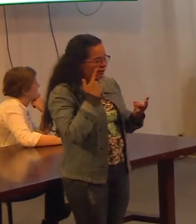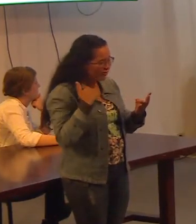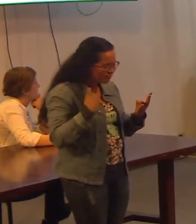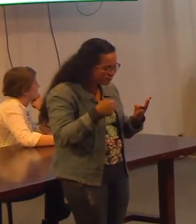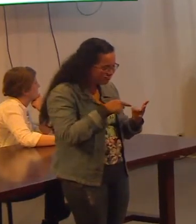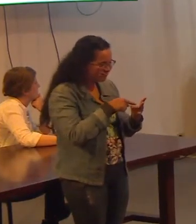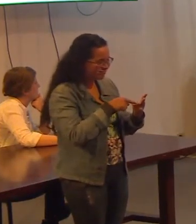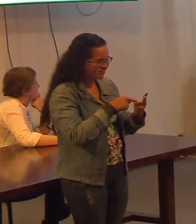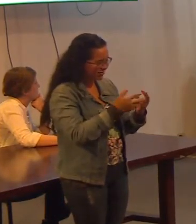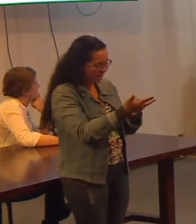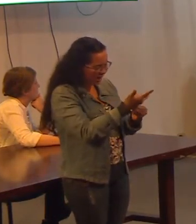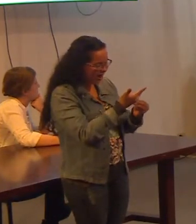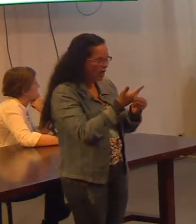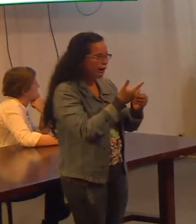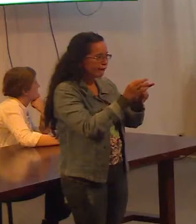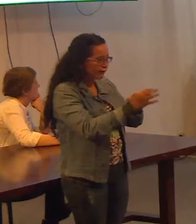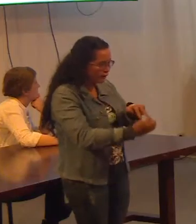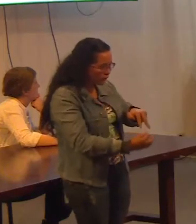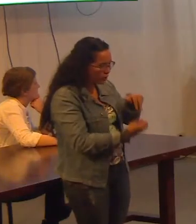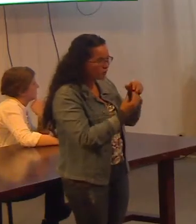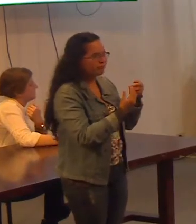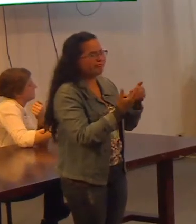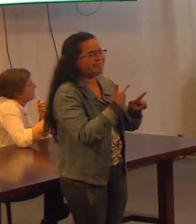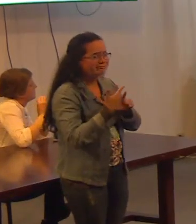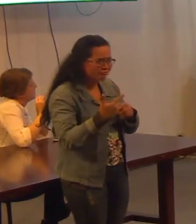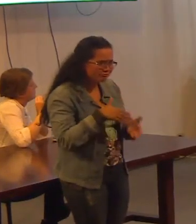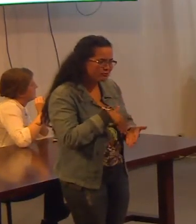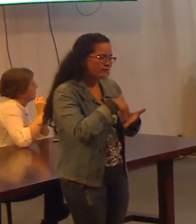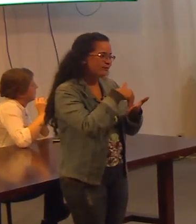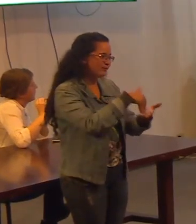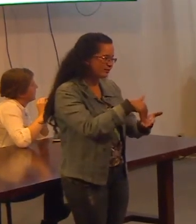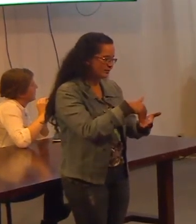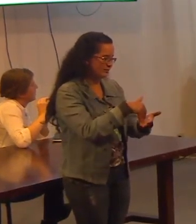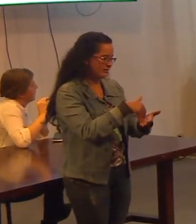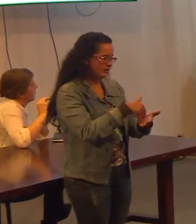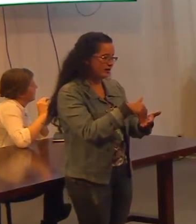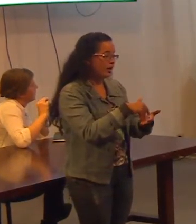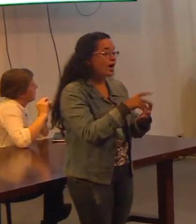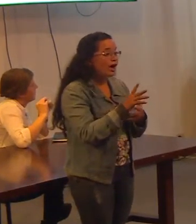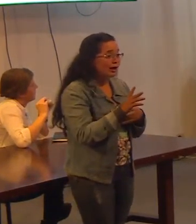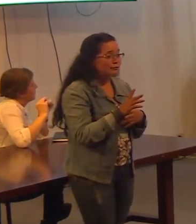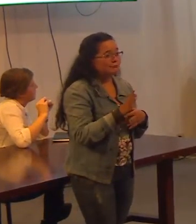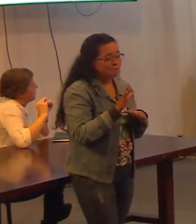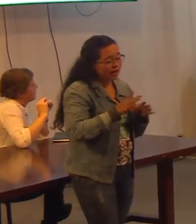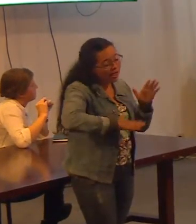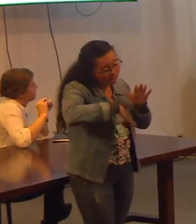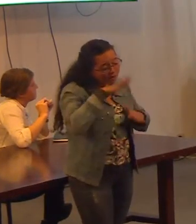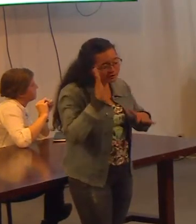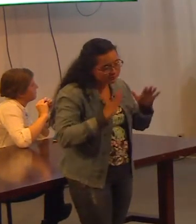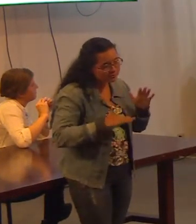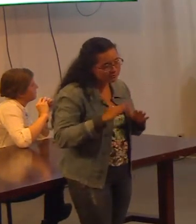subjetividades sobre el arte y la educación, muchas posturas, incluso a veces